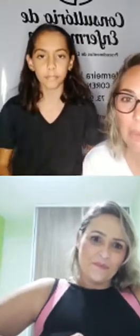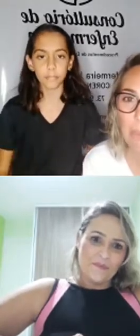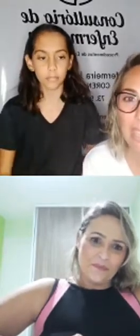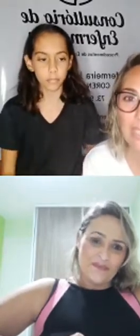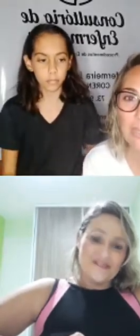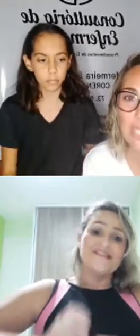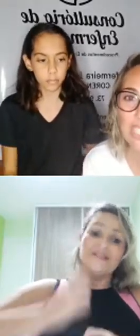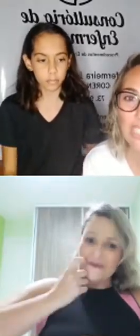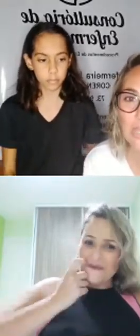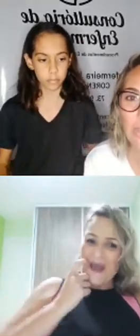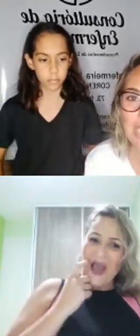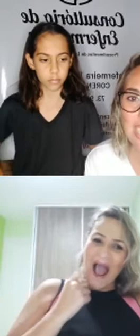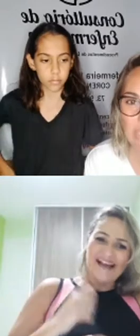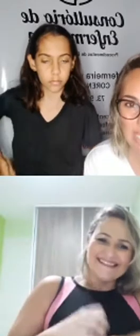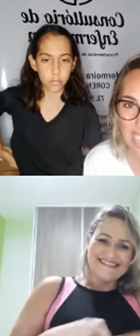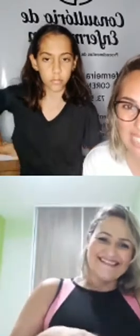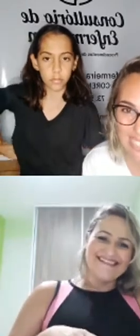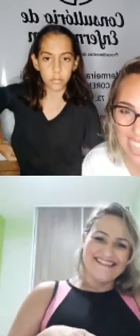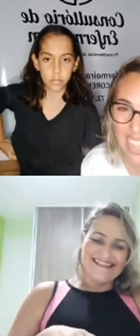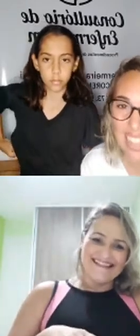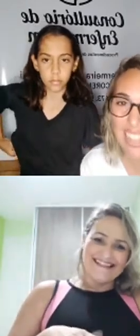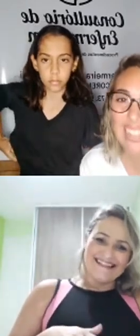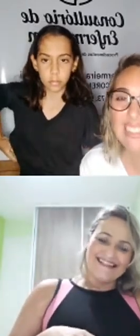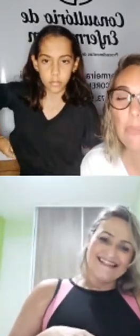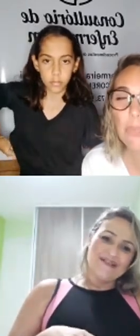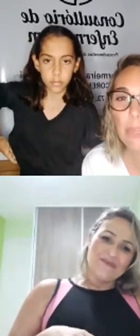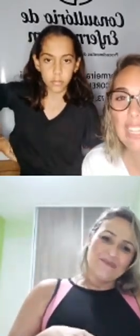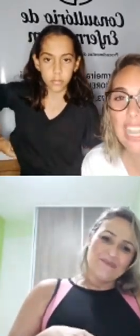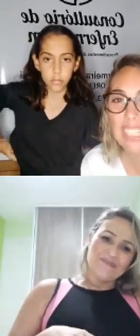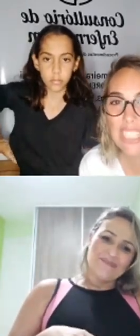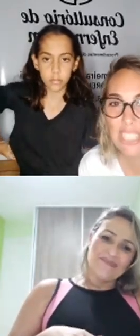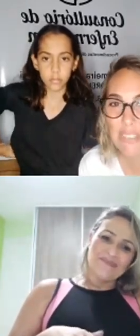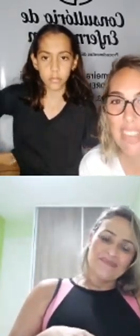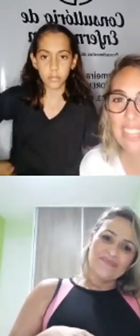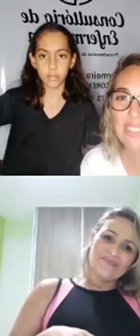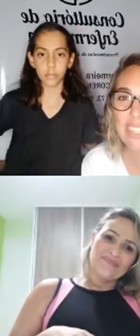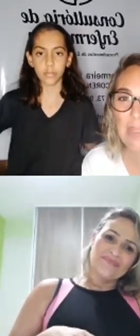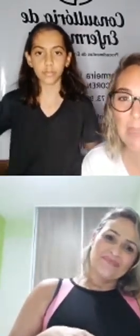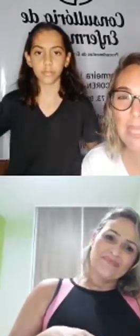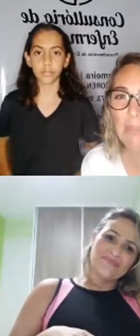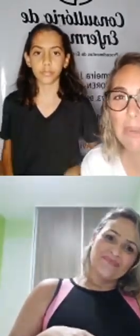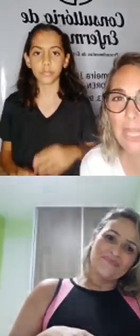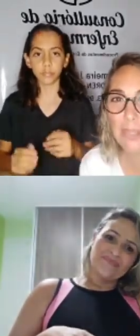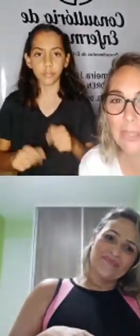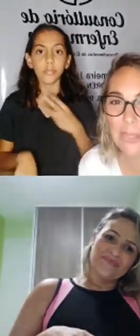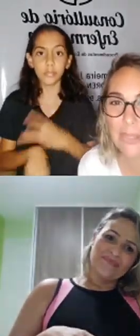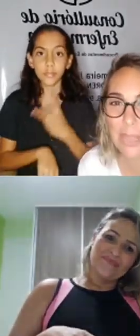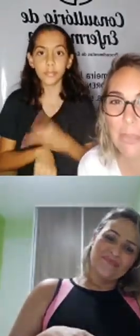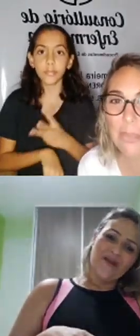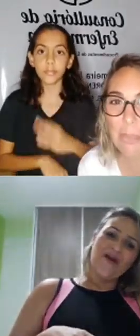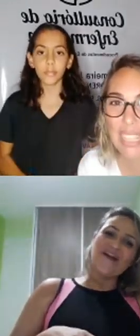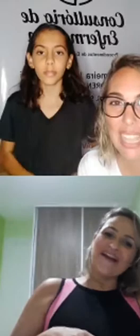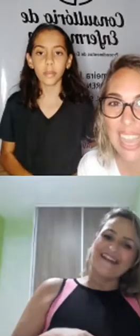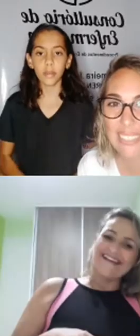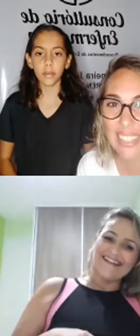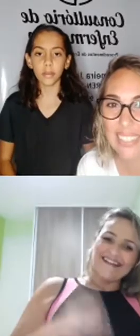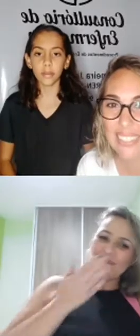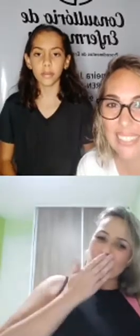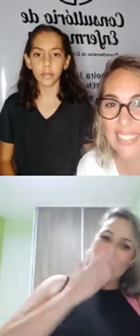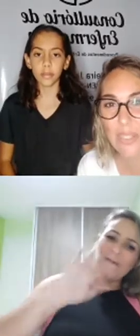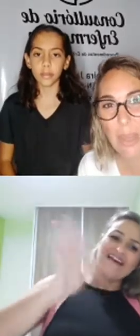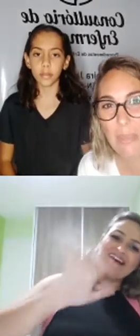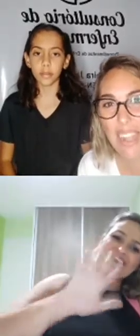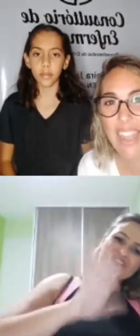qualquer momento e a gente Sim. não conseguir finalizar. Muito obrigada e a gente fala no Zap daqui a pouquinho, doutora. Muito Ok.